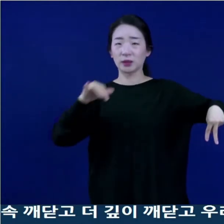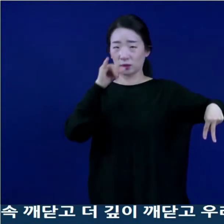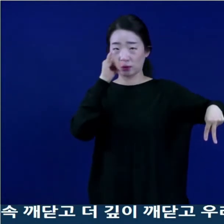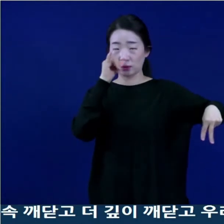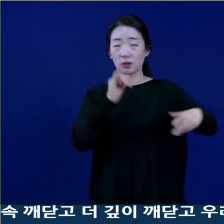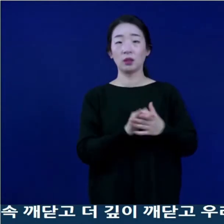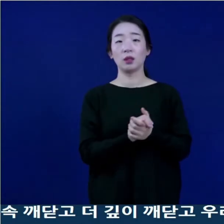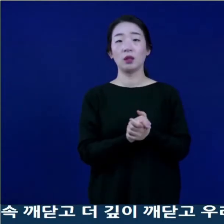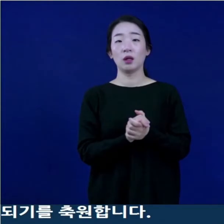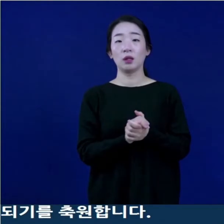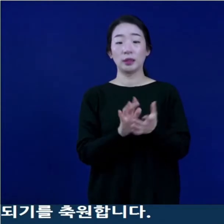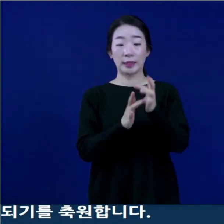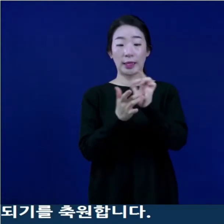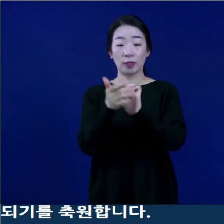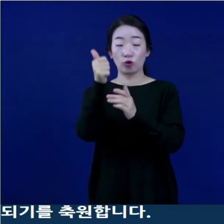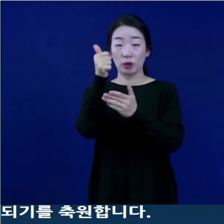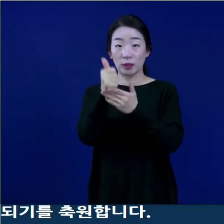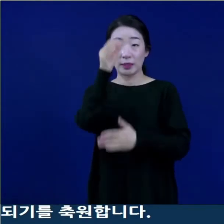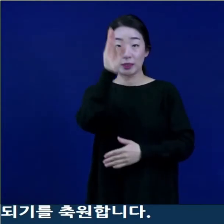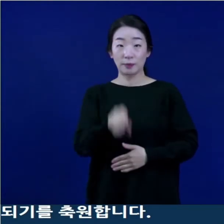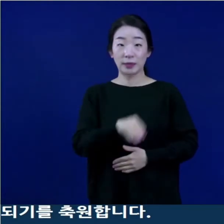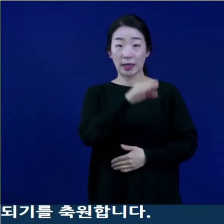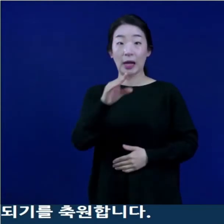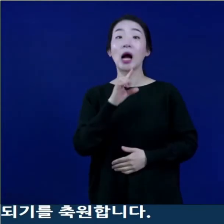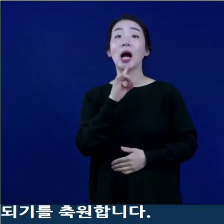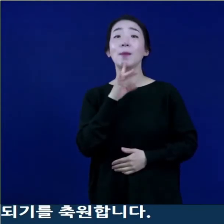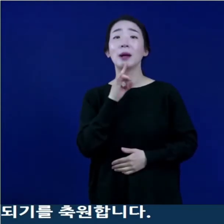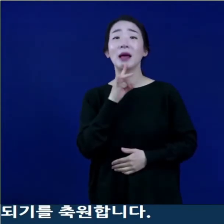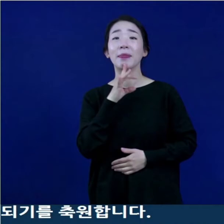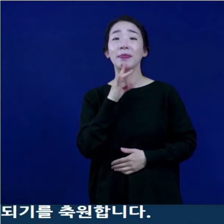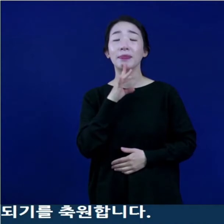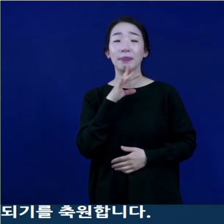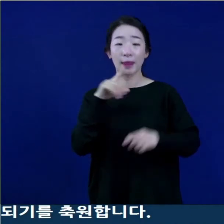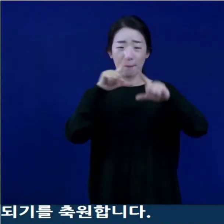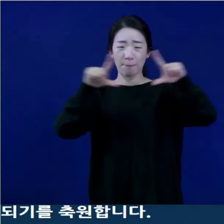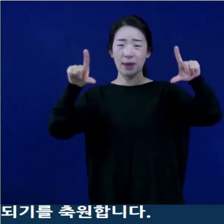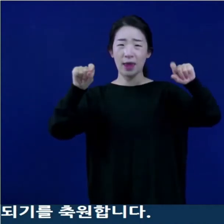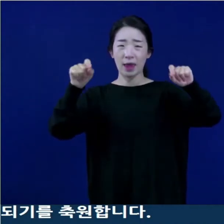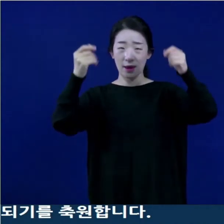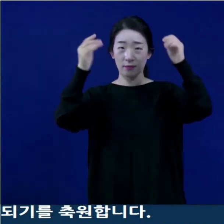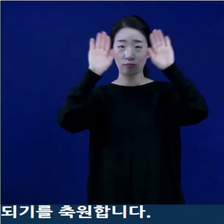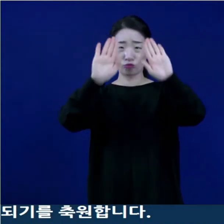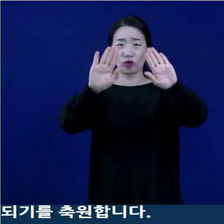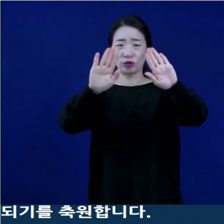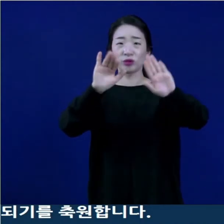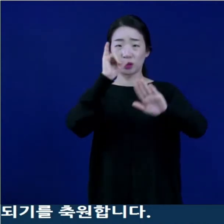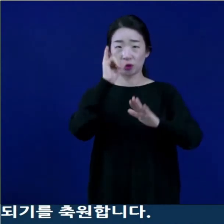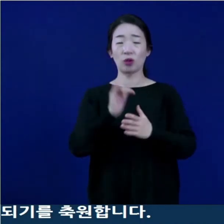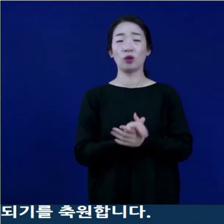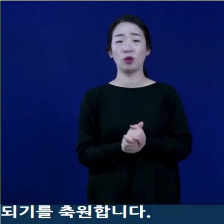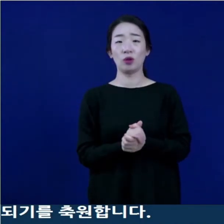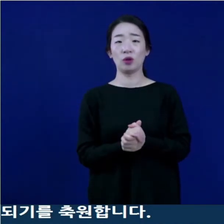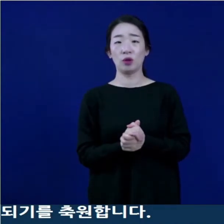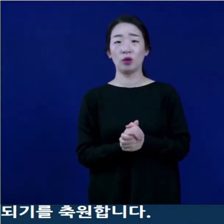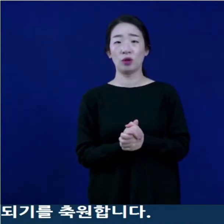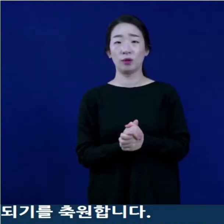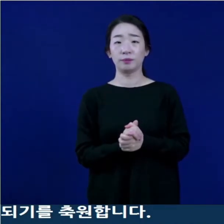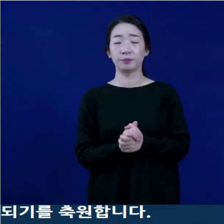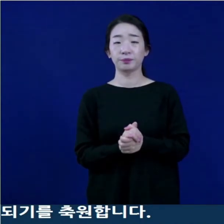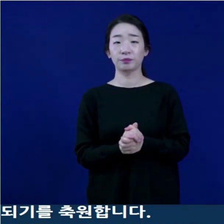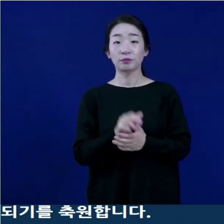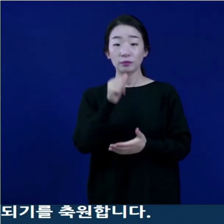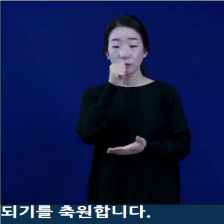유독 예수님의 십자가 위에만 패가 걸려 있는 겁니다. 유대인의 왕. 이것을